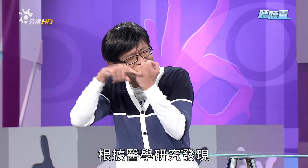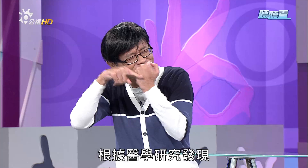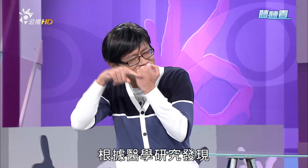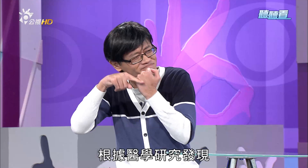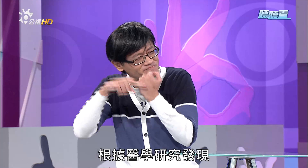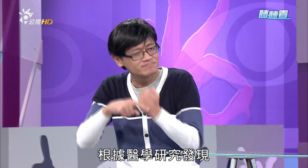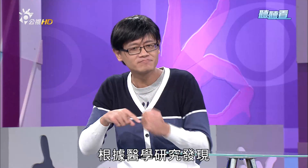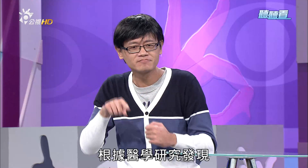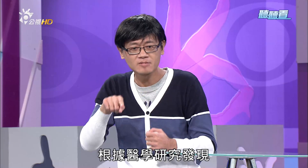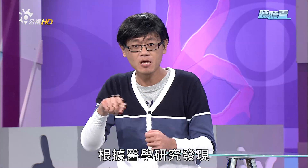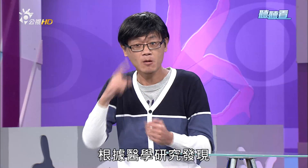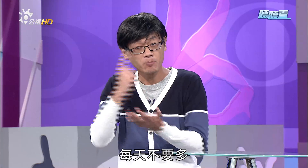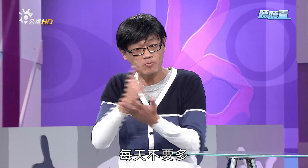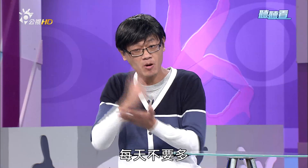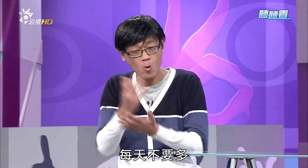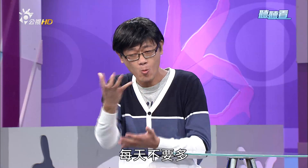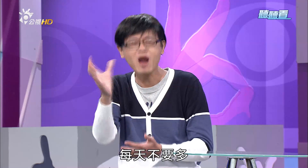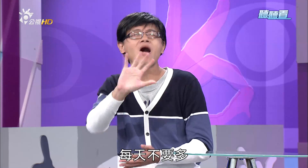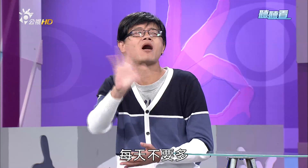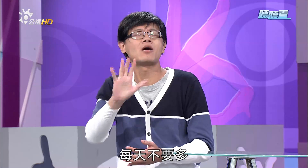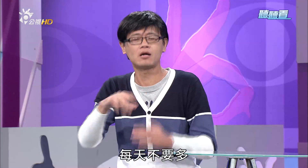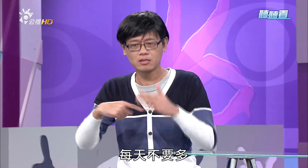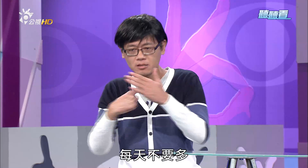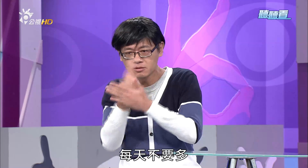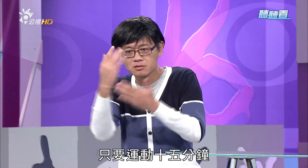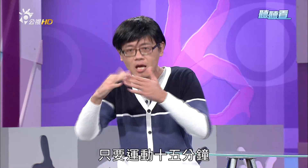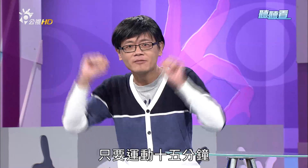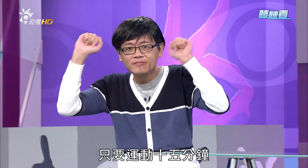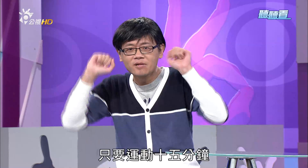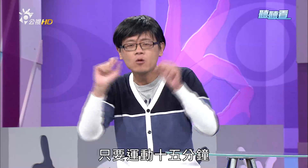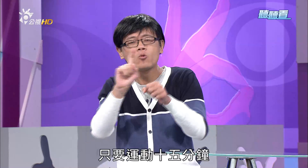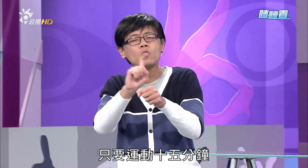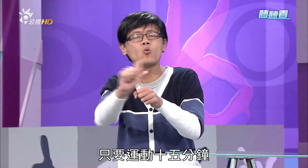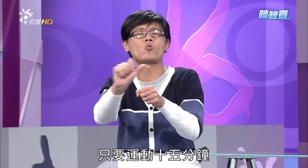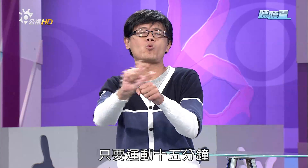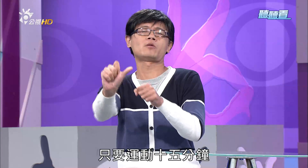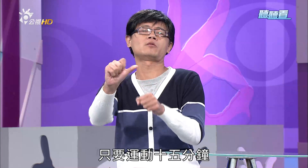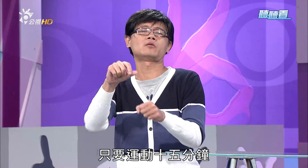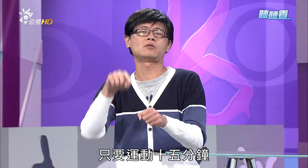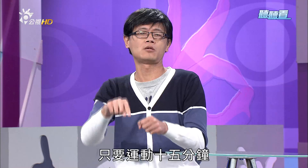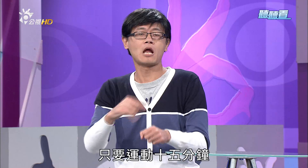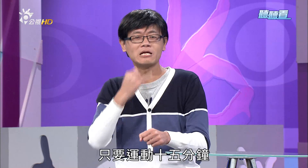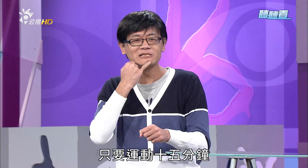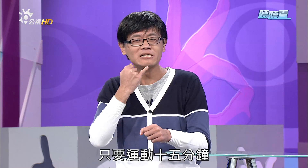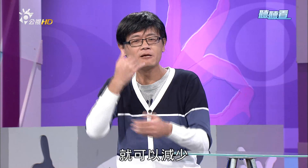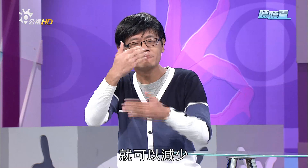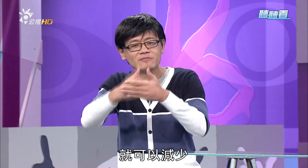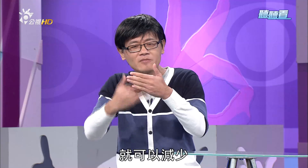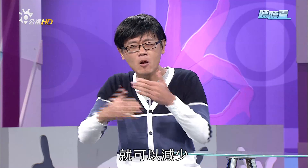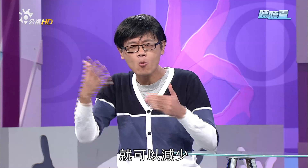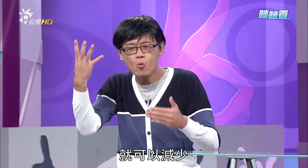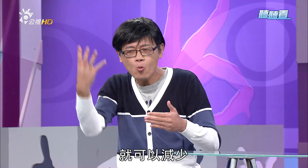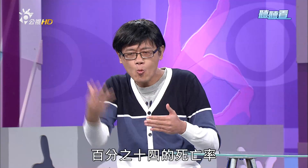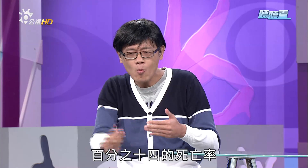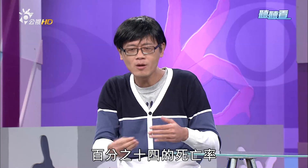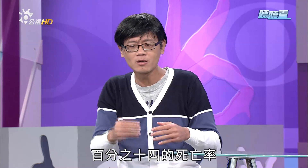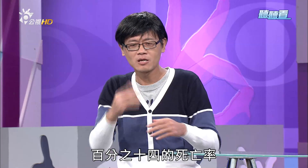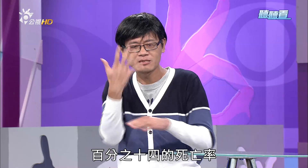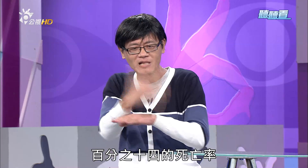医学研究发现呢、每天不要多，只要运动15分钟，就可以减少